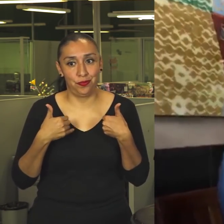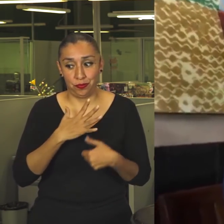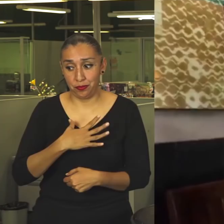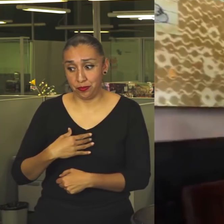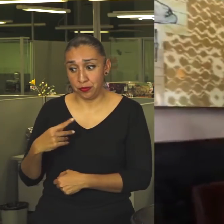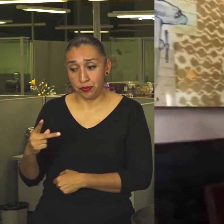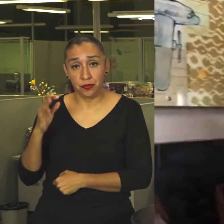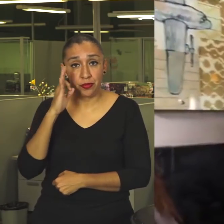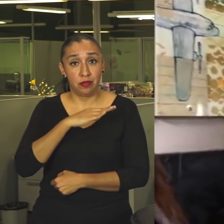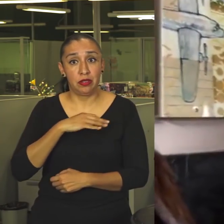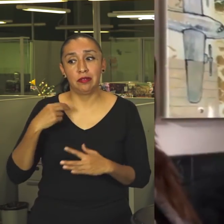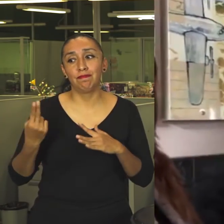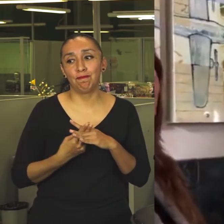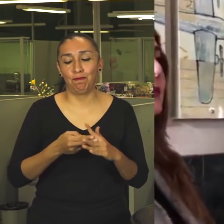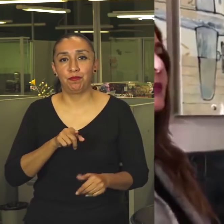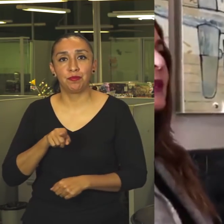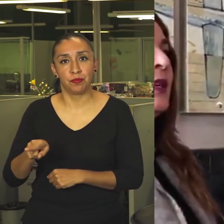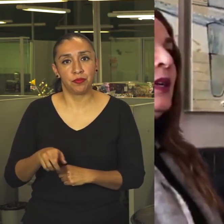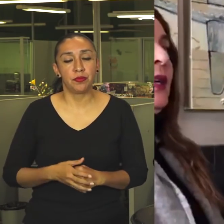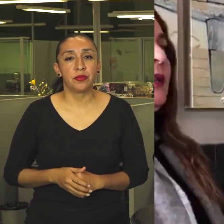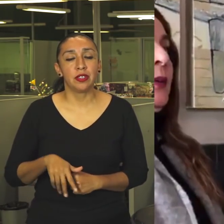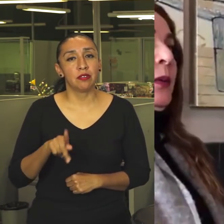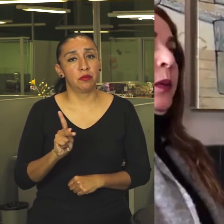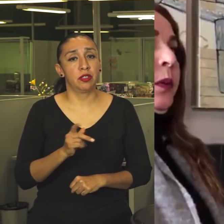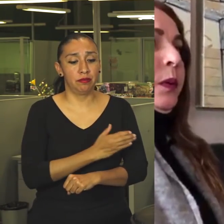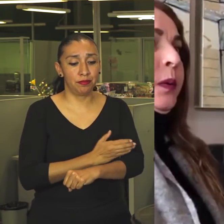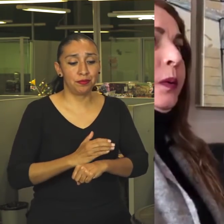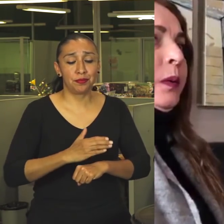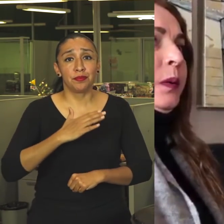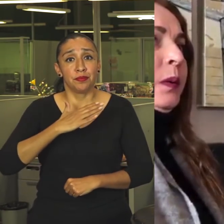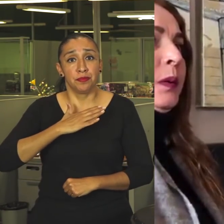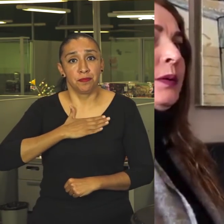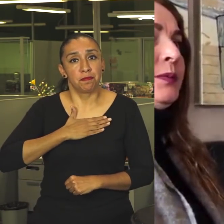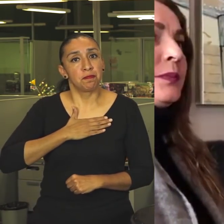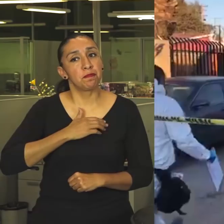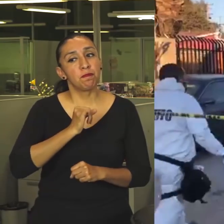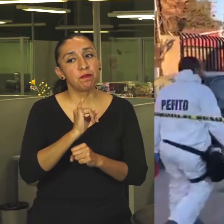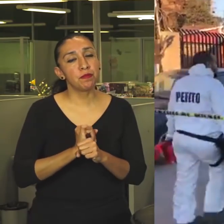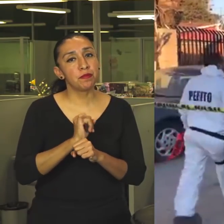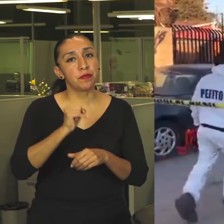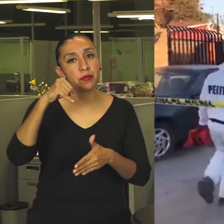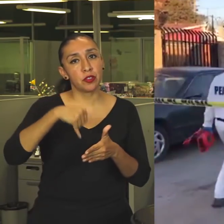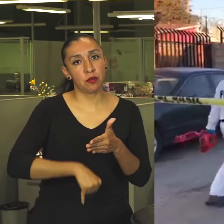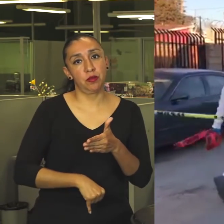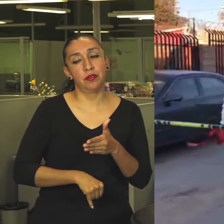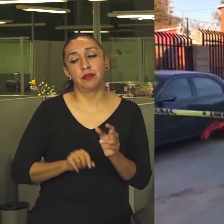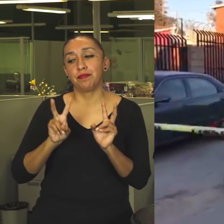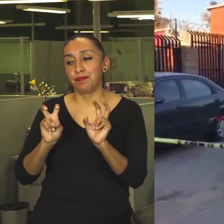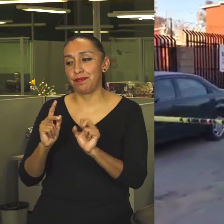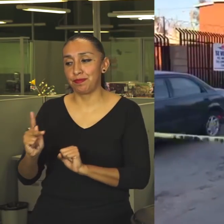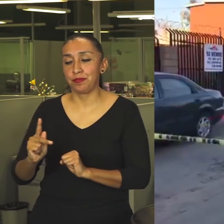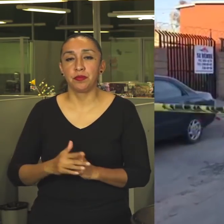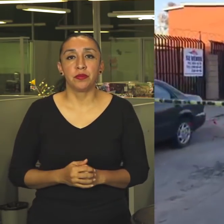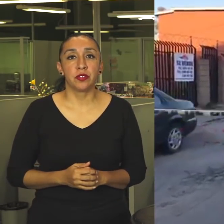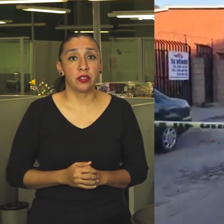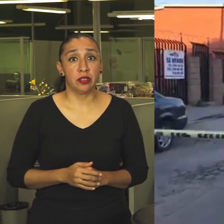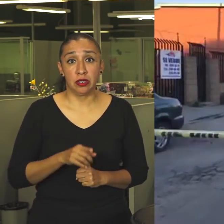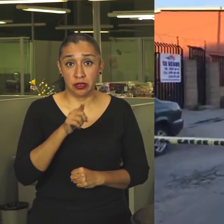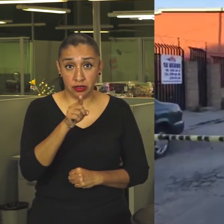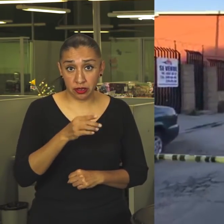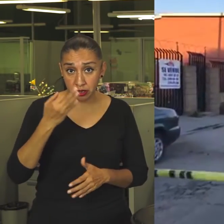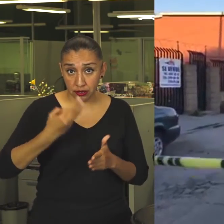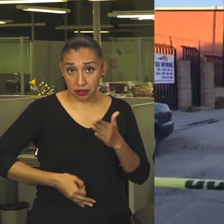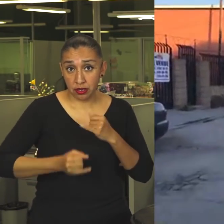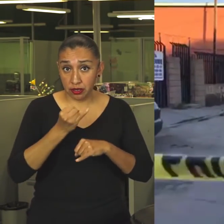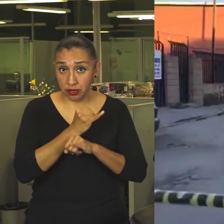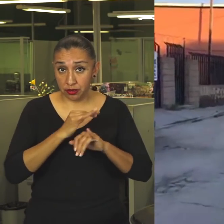quien ha estado al tanto y dando seguimiento a este terrible caso que ha consternado a toda la sociedad si tú no estás muy en contexto